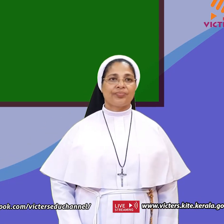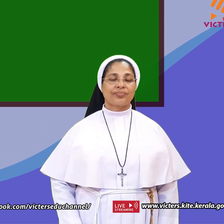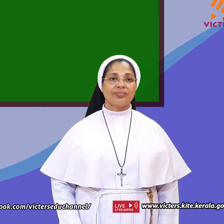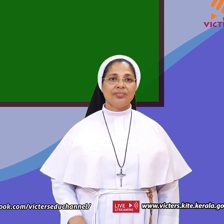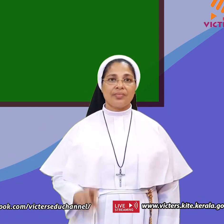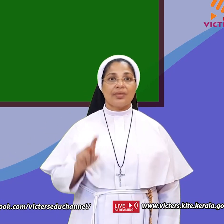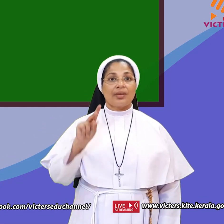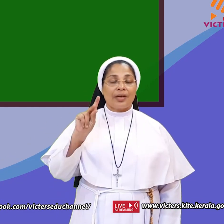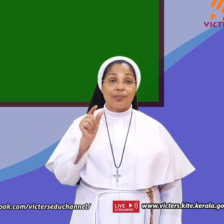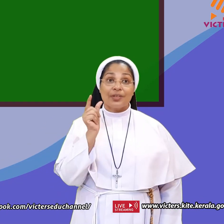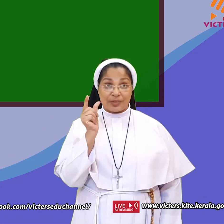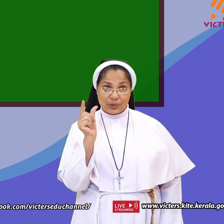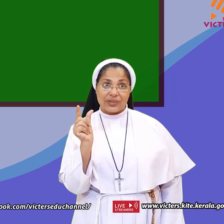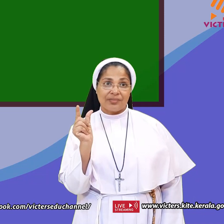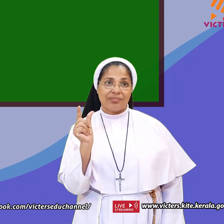രണ്ടാമത്തെ യൂണിറ്റിൽ